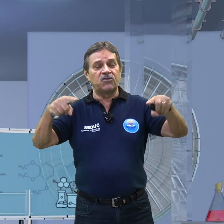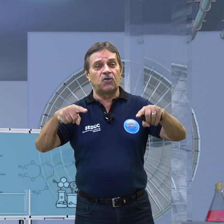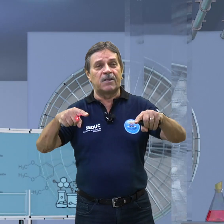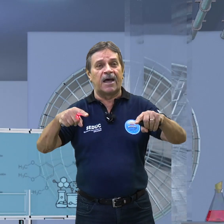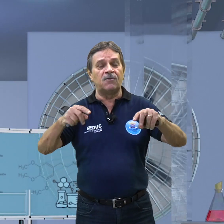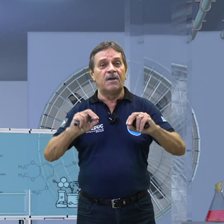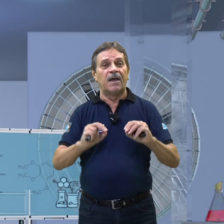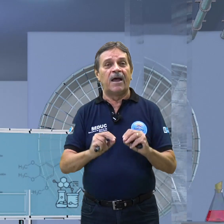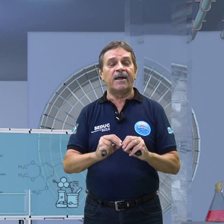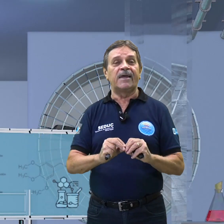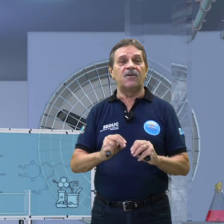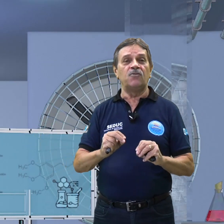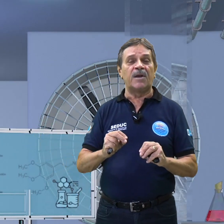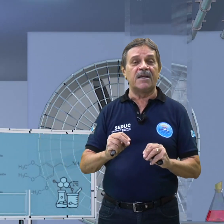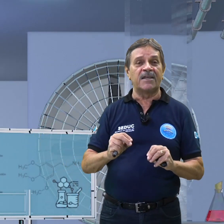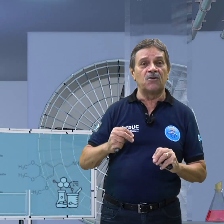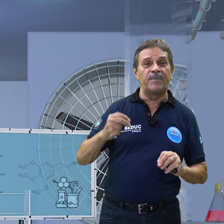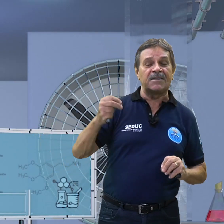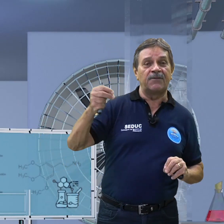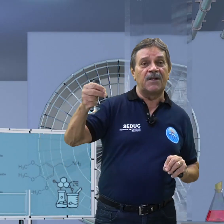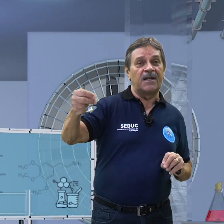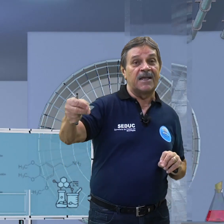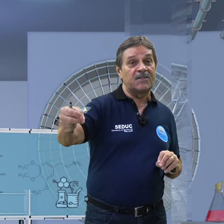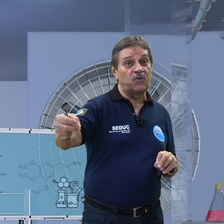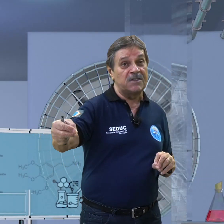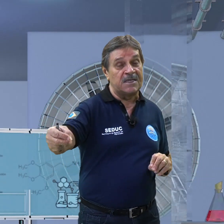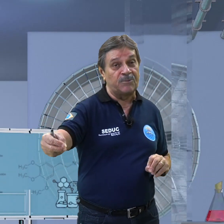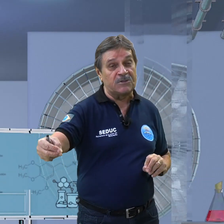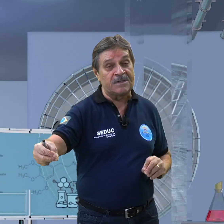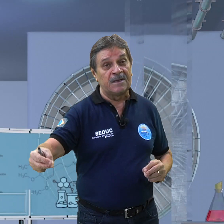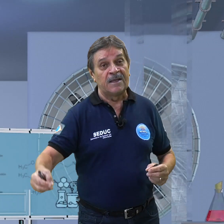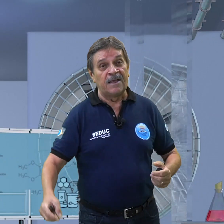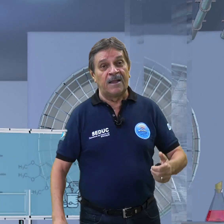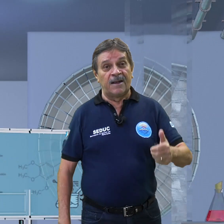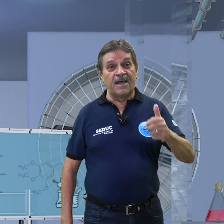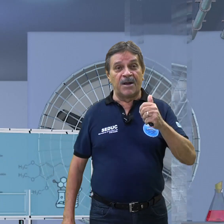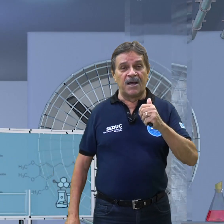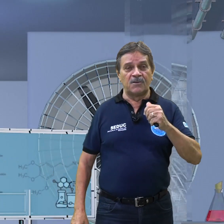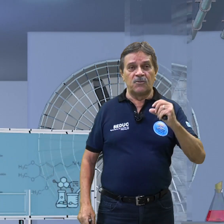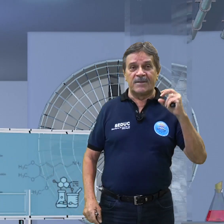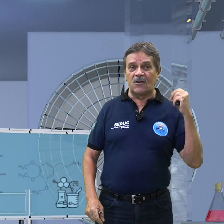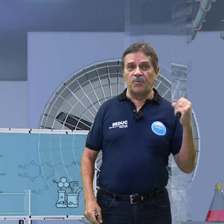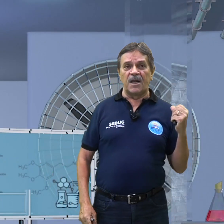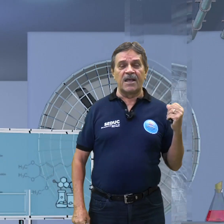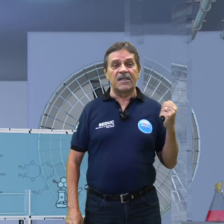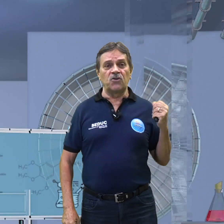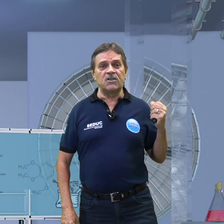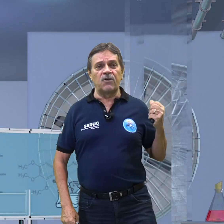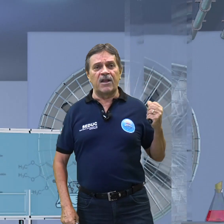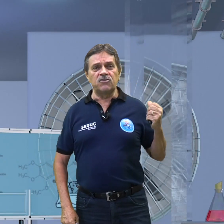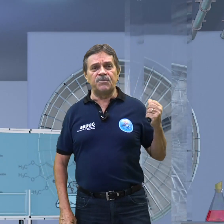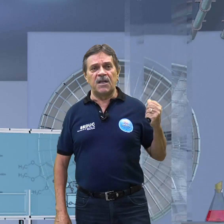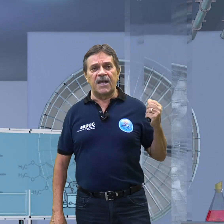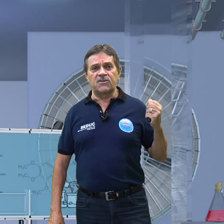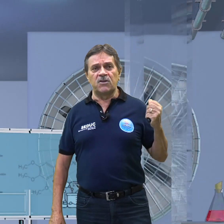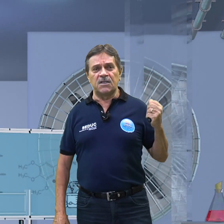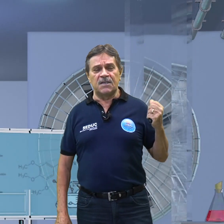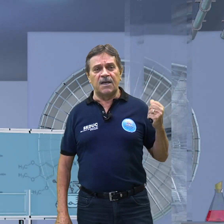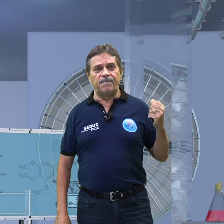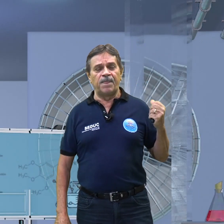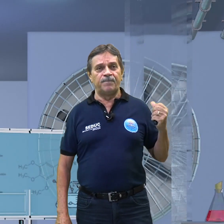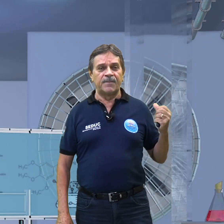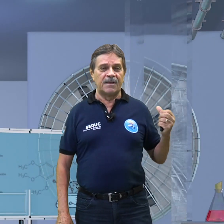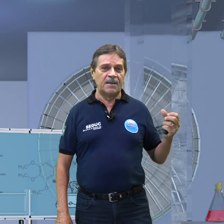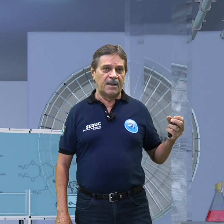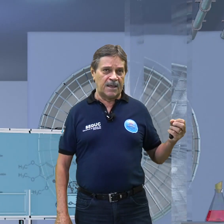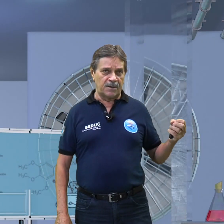ser adicionado, aquela dupla ligação passa a virar ligações simples. Lembrando, na dupla ligações, qual eram os tipos de ligações que